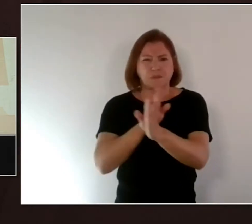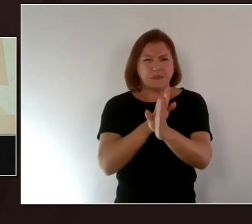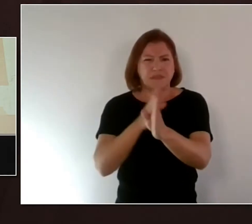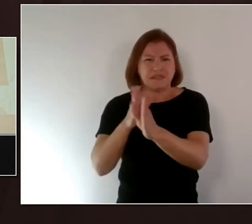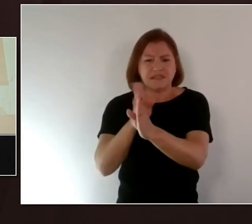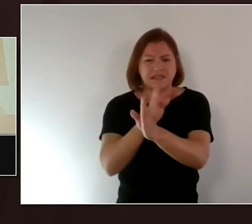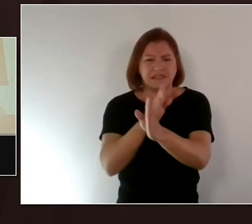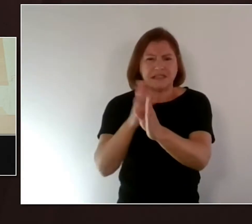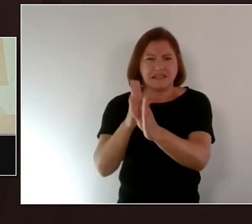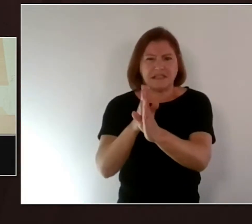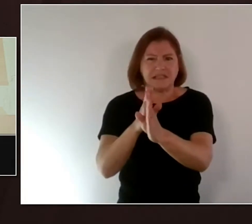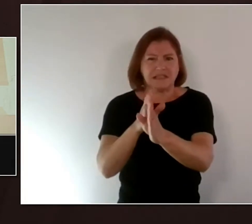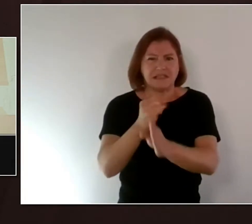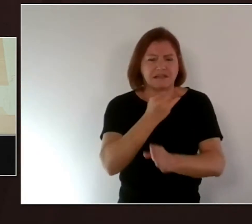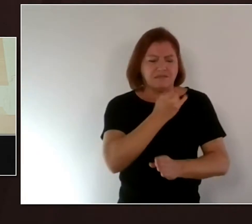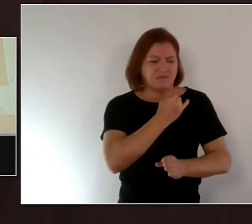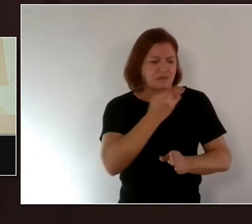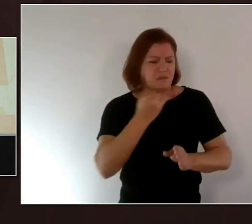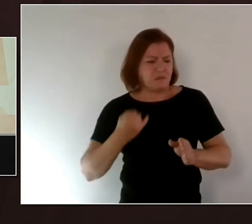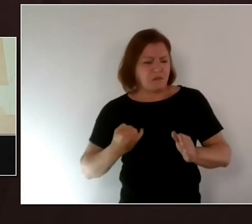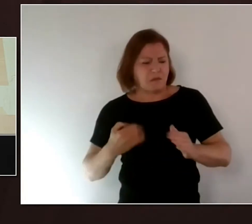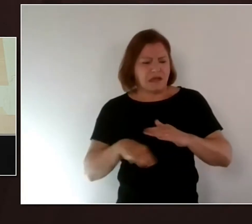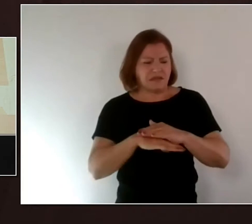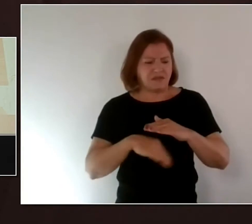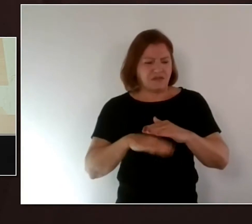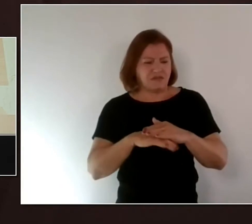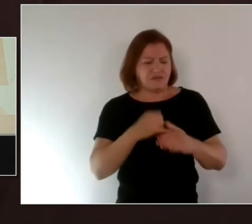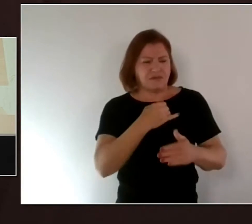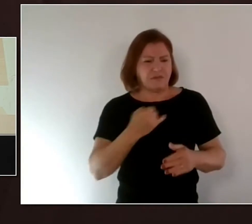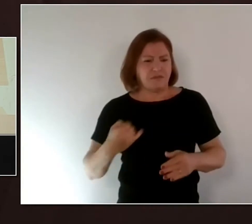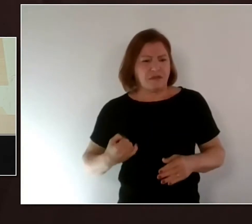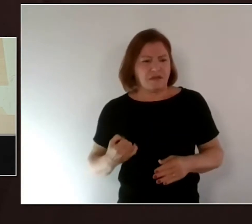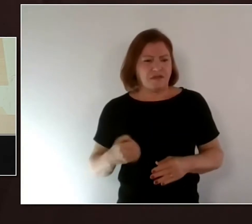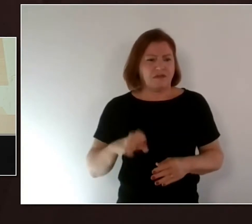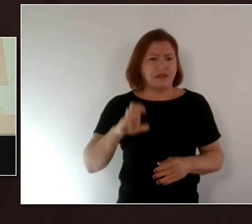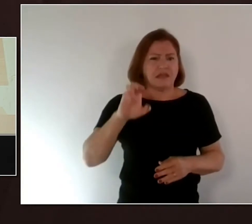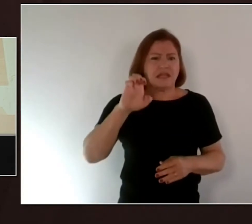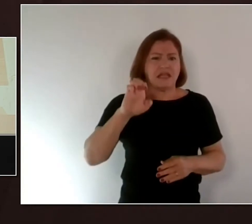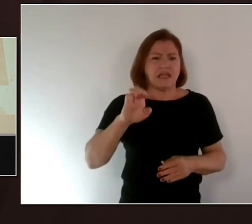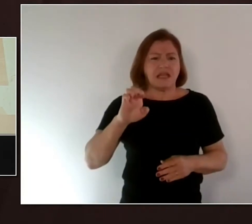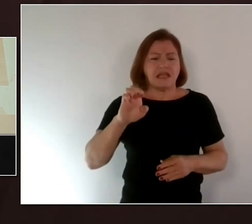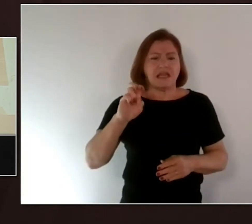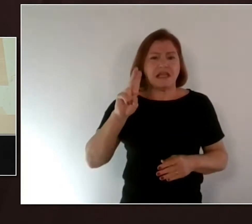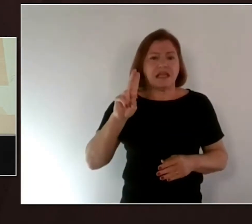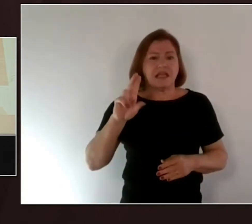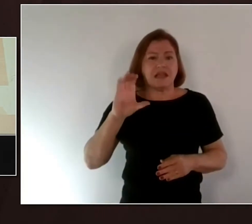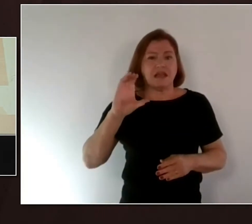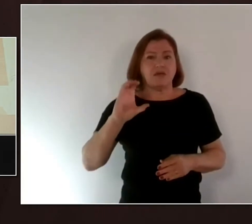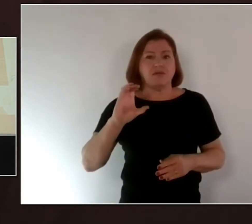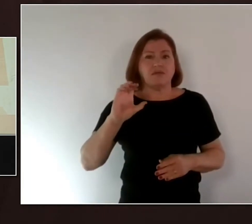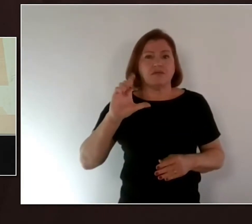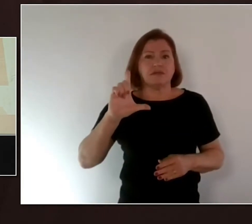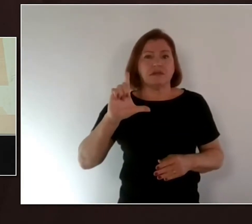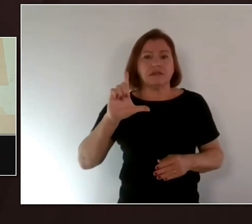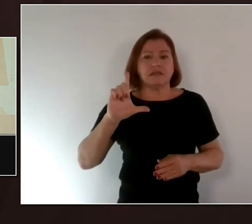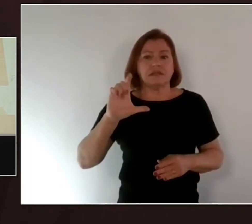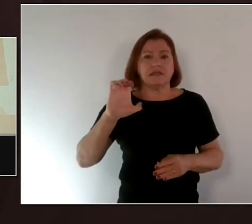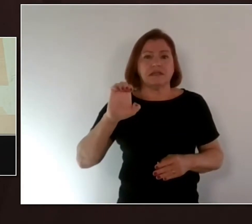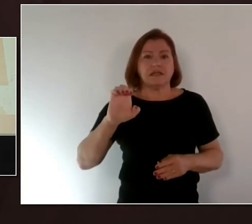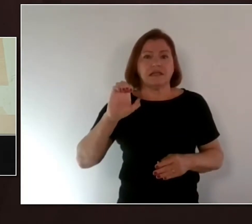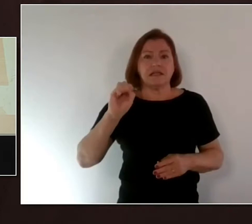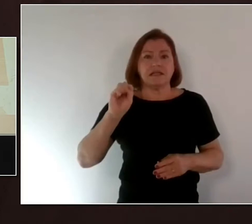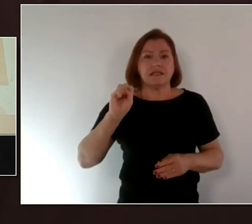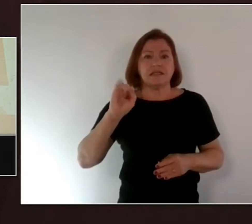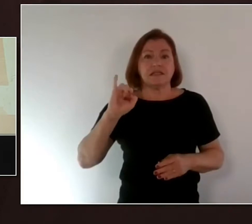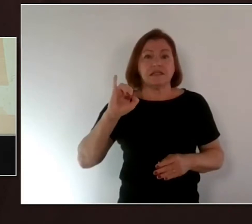imperador Diocleciano, houve uma perseguição violenta, mas por exatamente 10